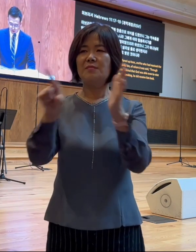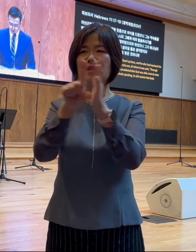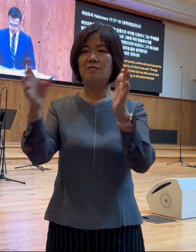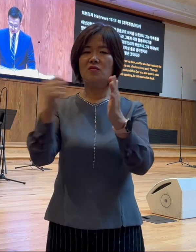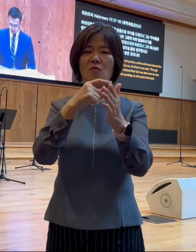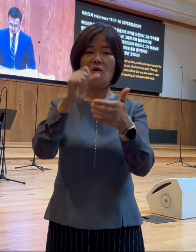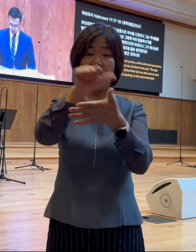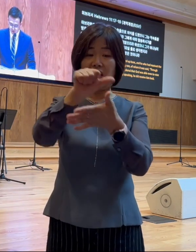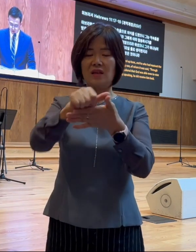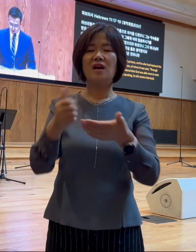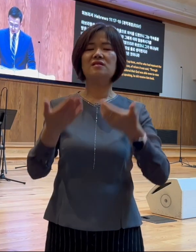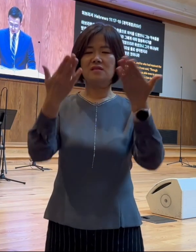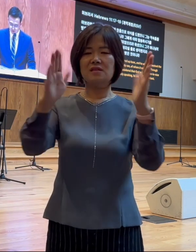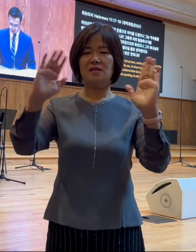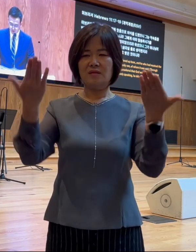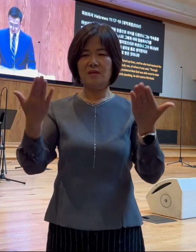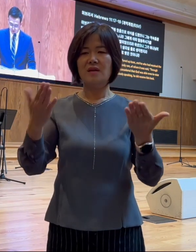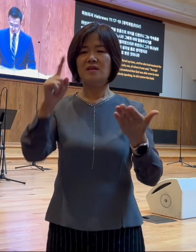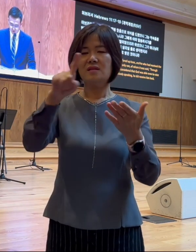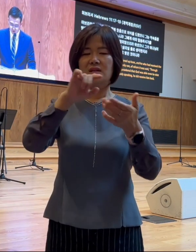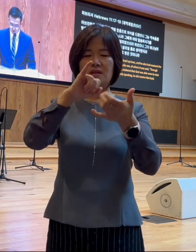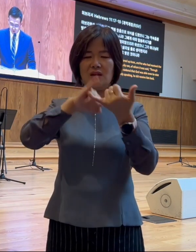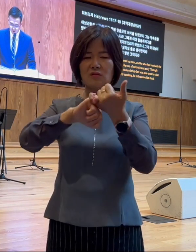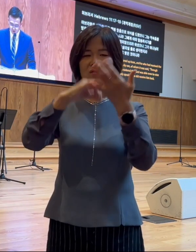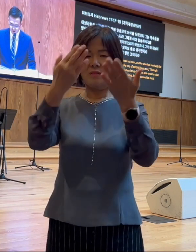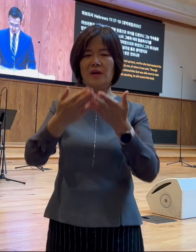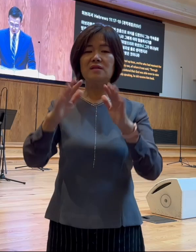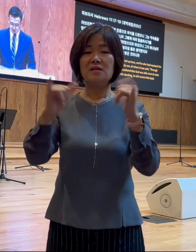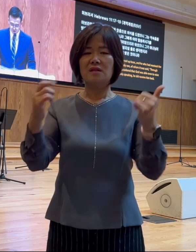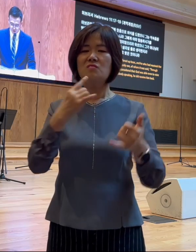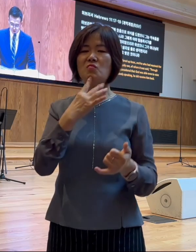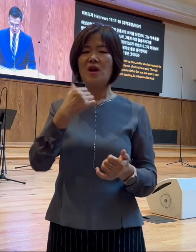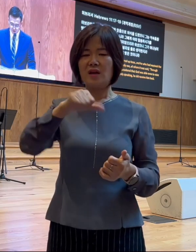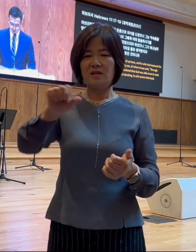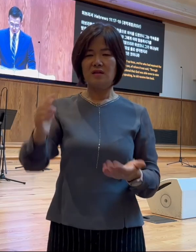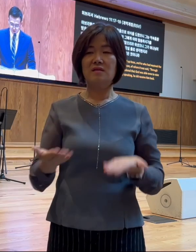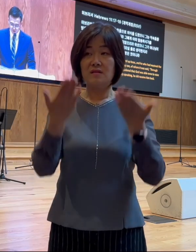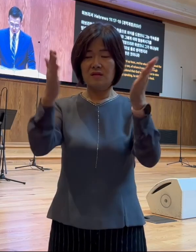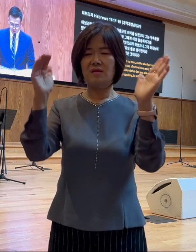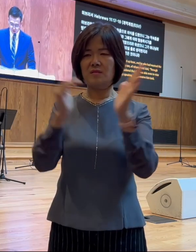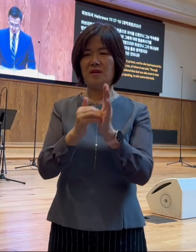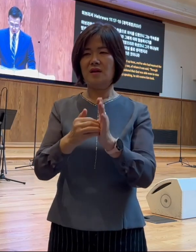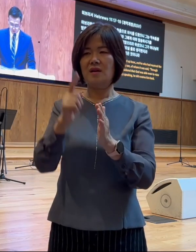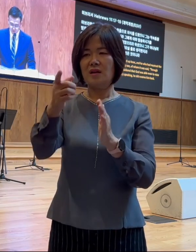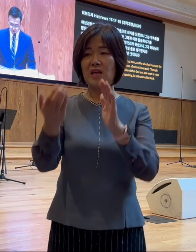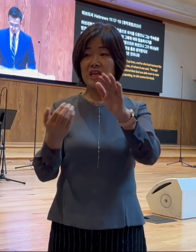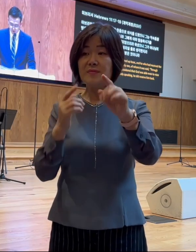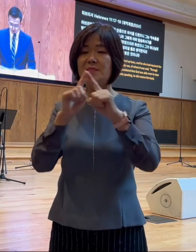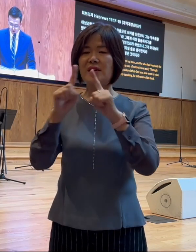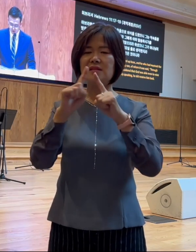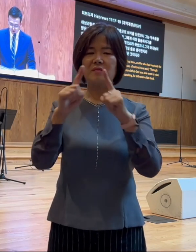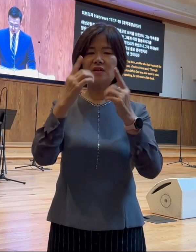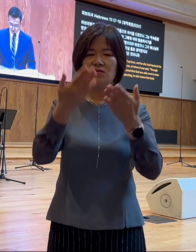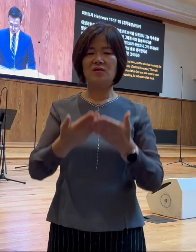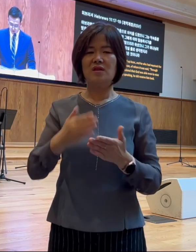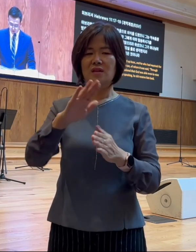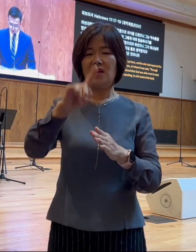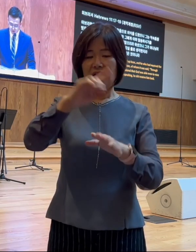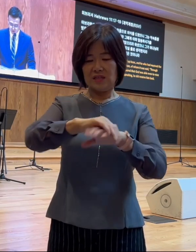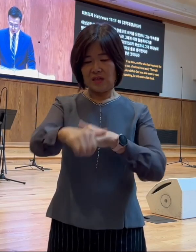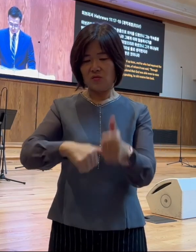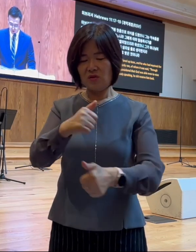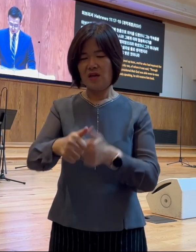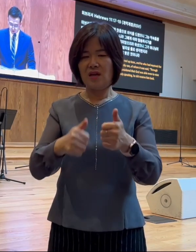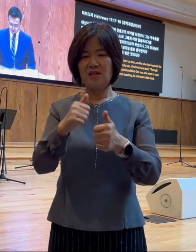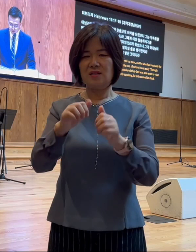이삭을 드렸으니 그는 약속들을 받은 자로 돼 그 외아들을 드렸느니라. 그에게 이미 말씀하시기를 내 자손이라 칭할